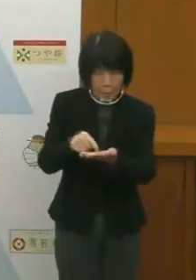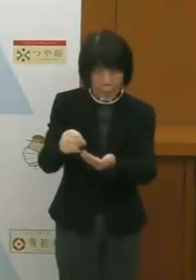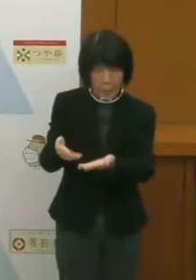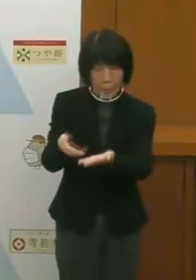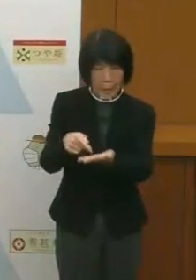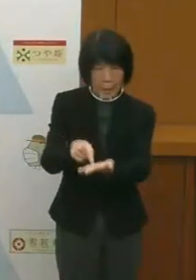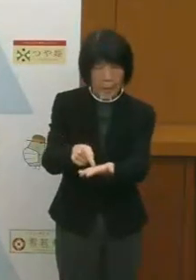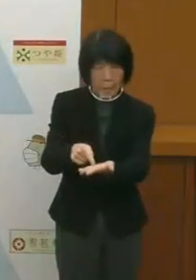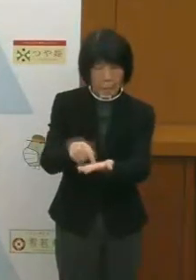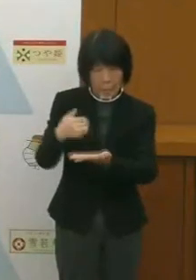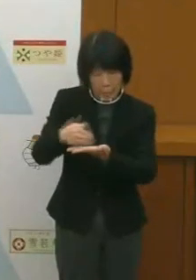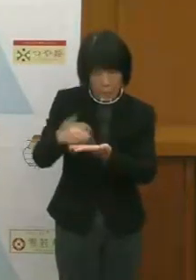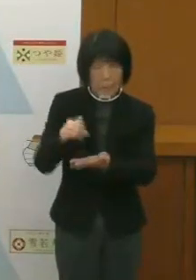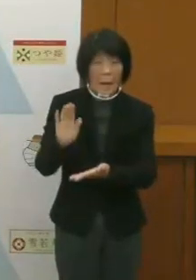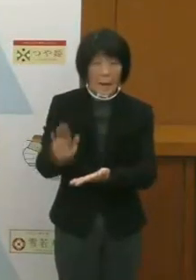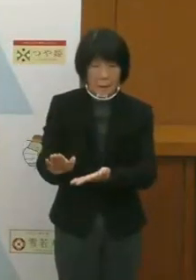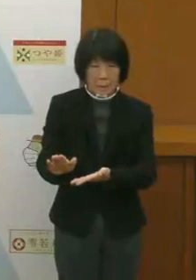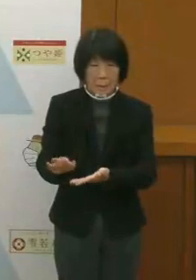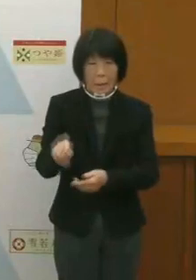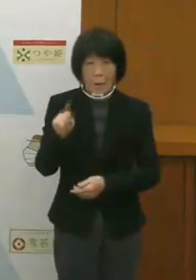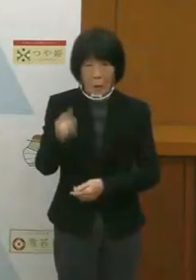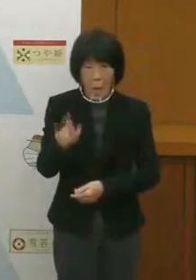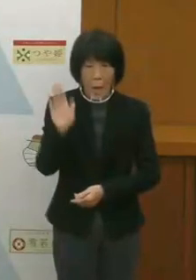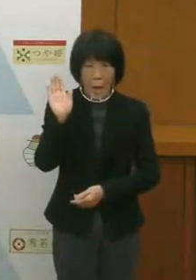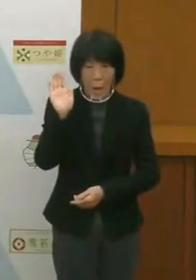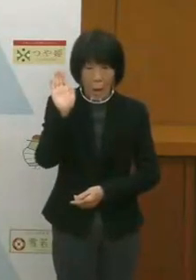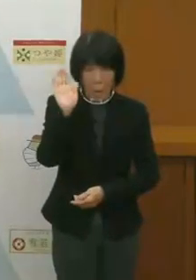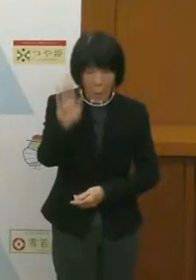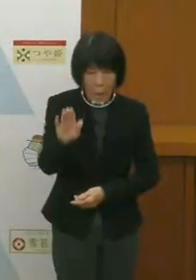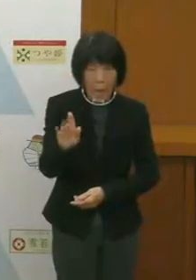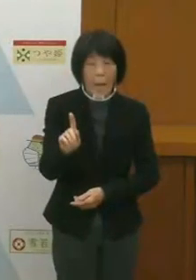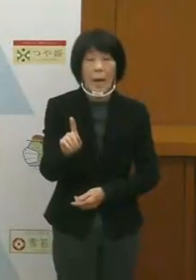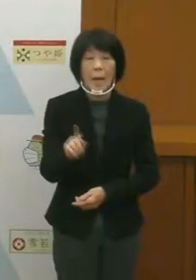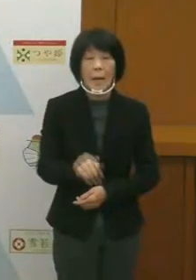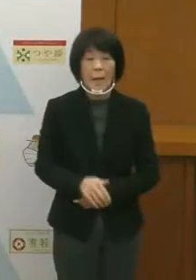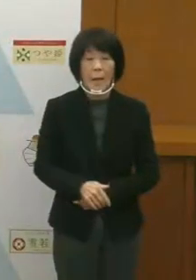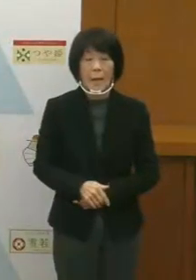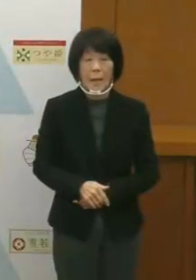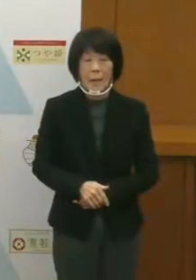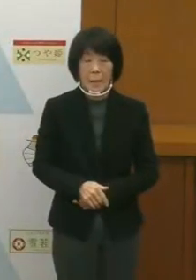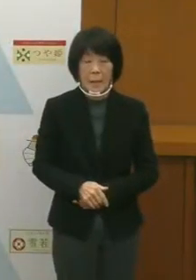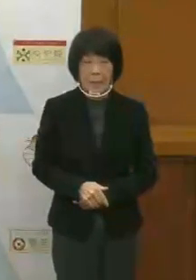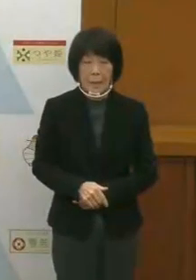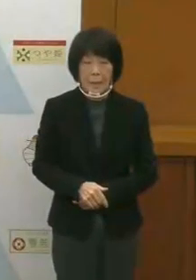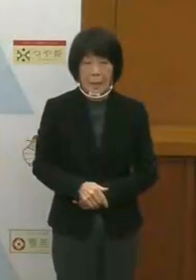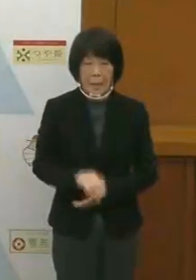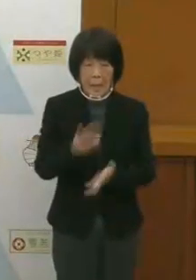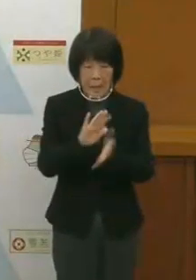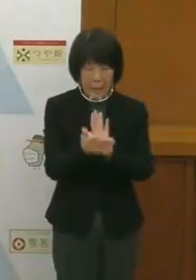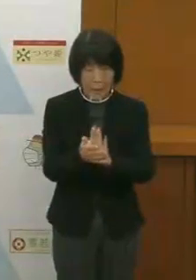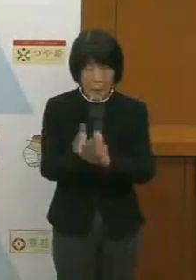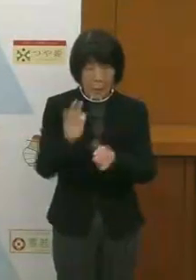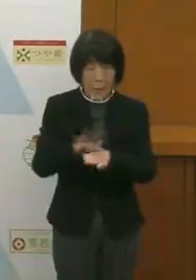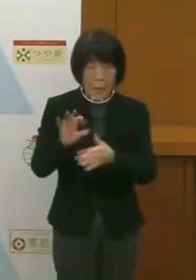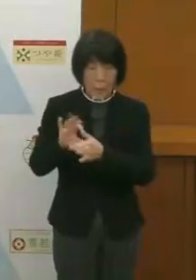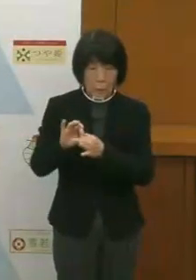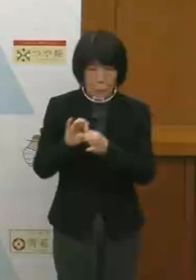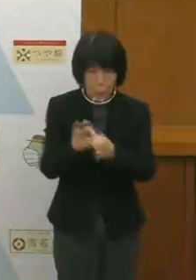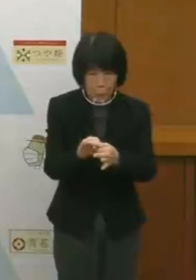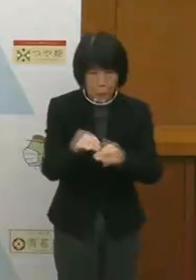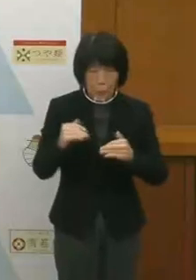ども、はい、これは今後どのような県の手続きを経てですね、